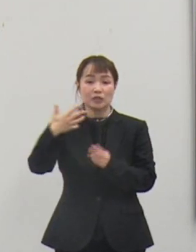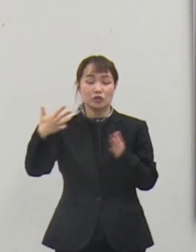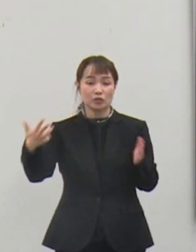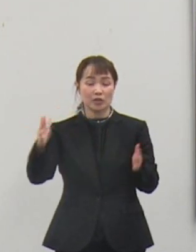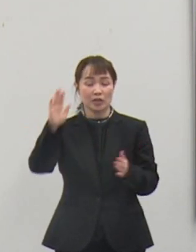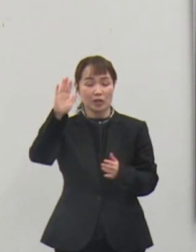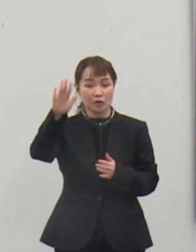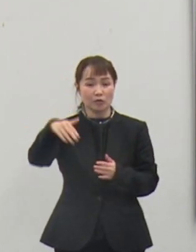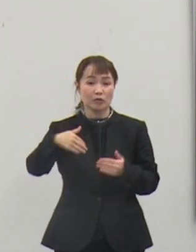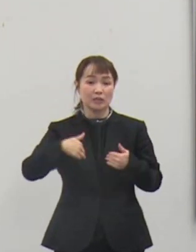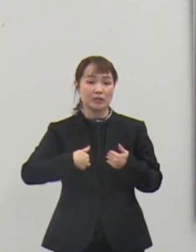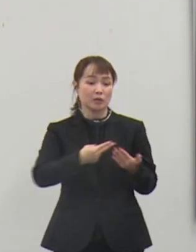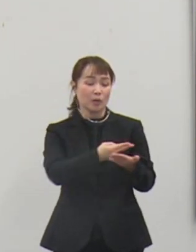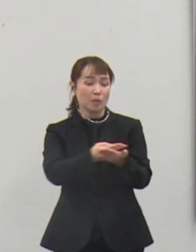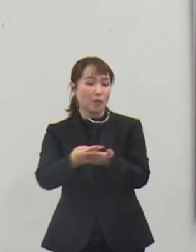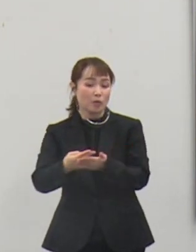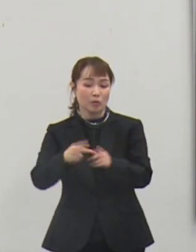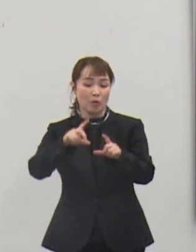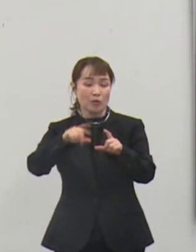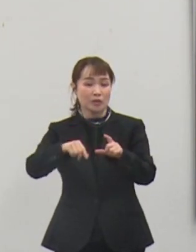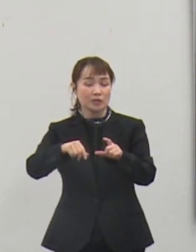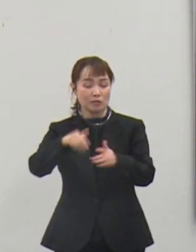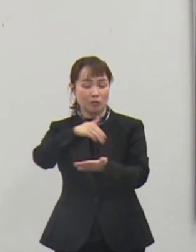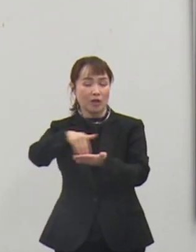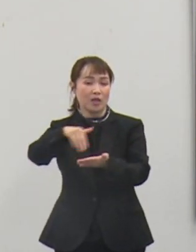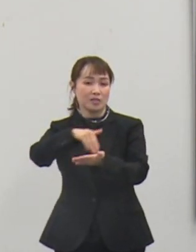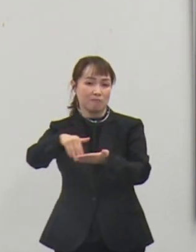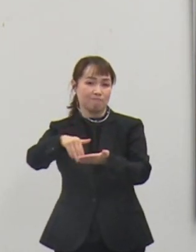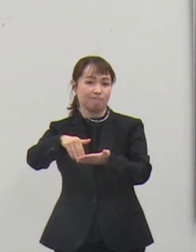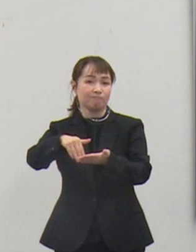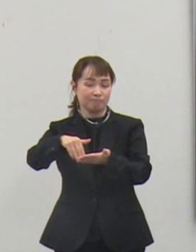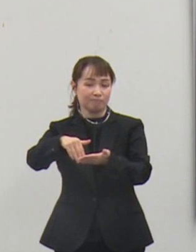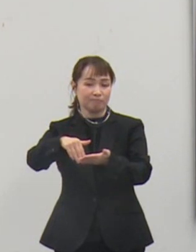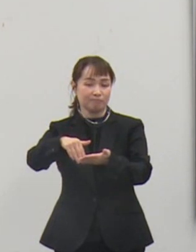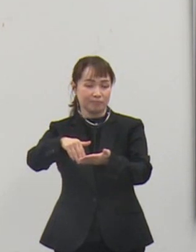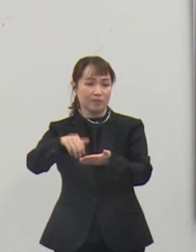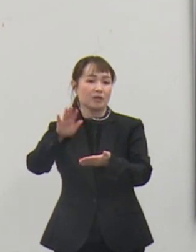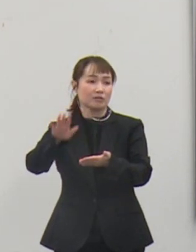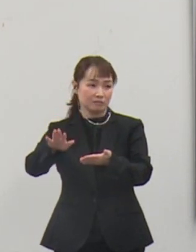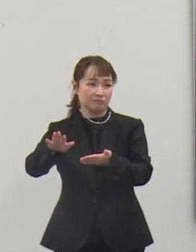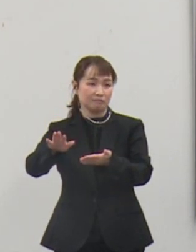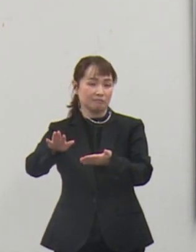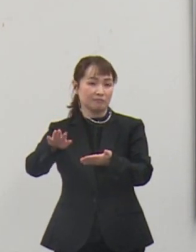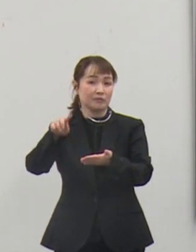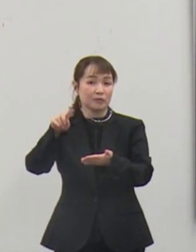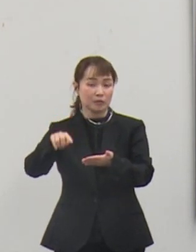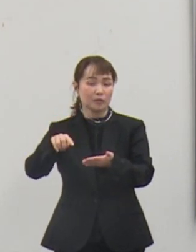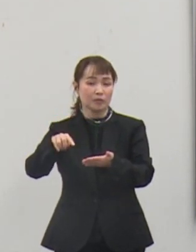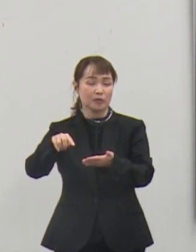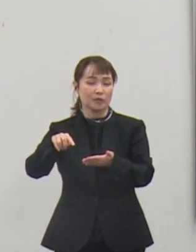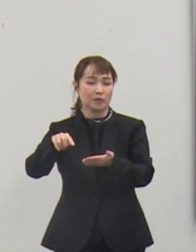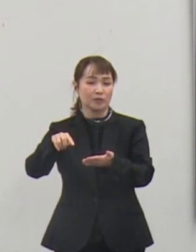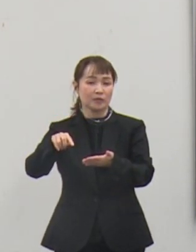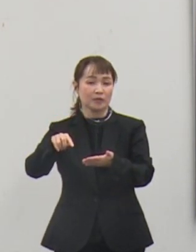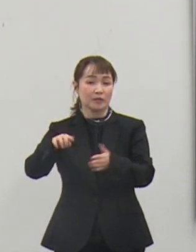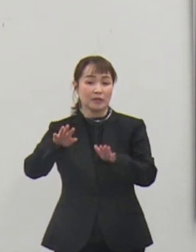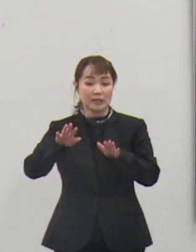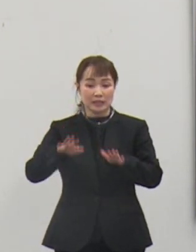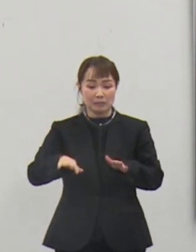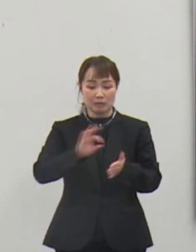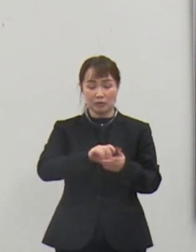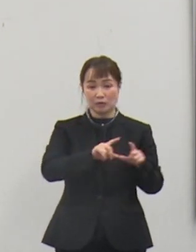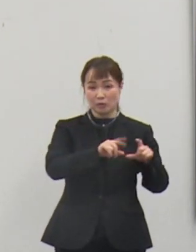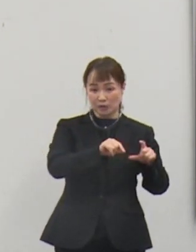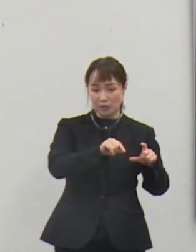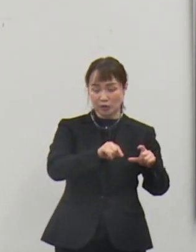床数を予測するツールというのができておりますので、今まで その病床の、今現在の使